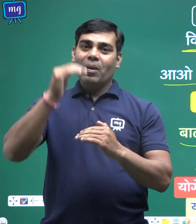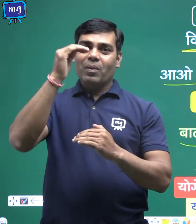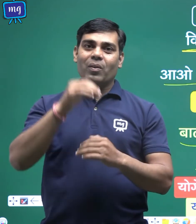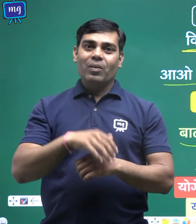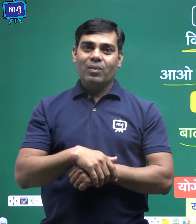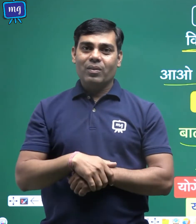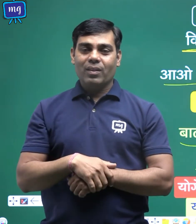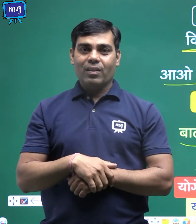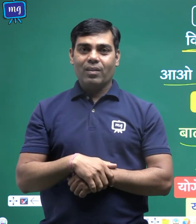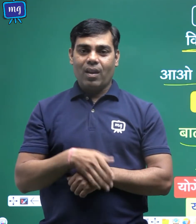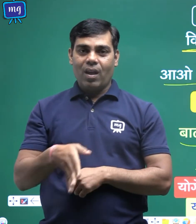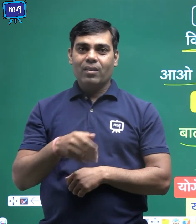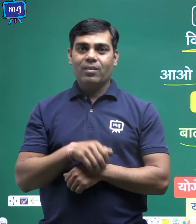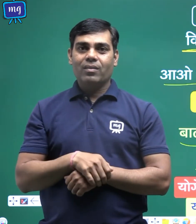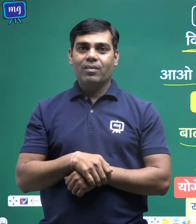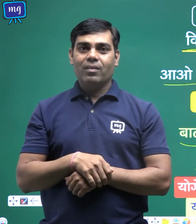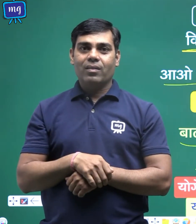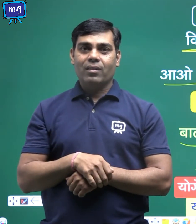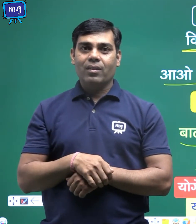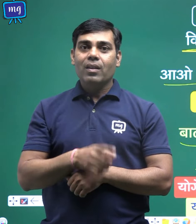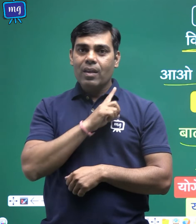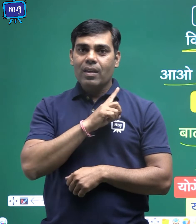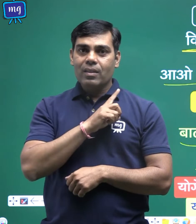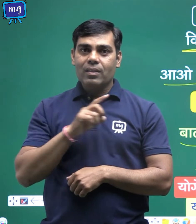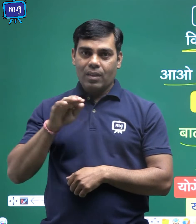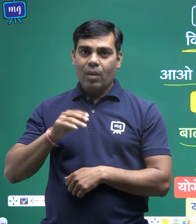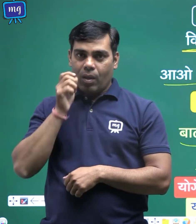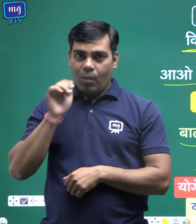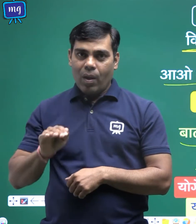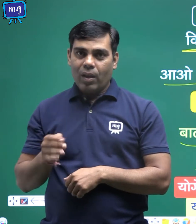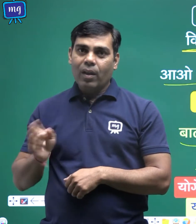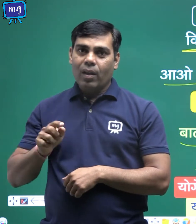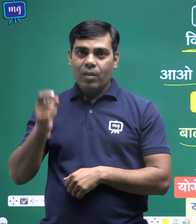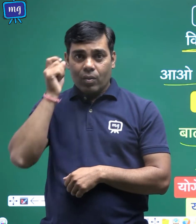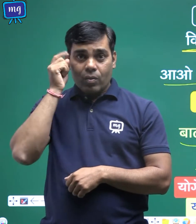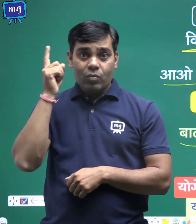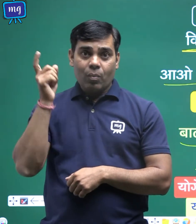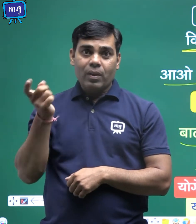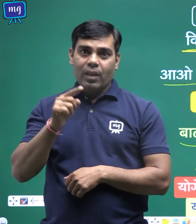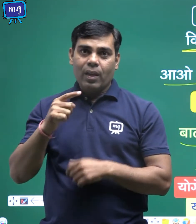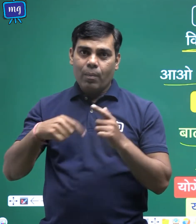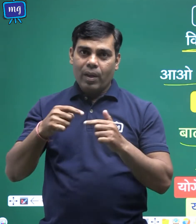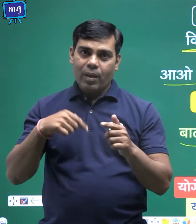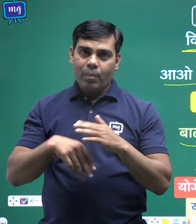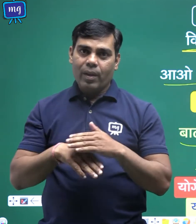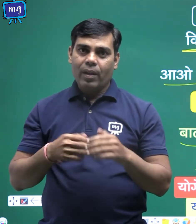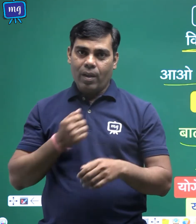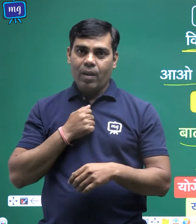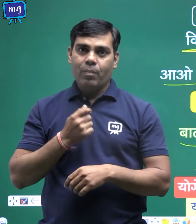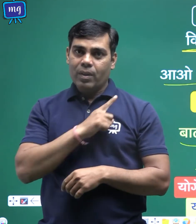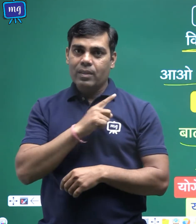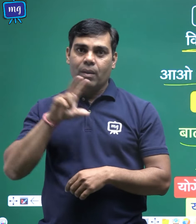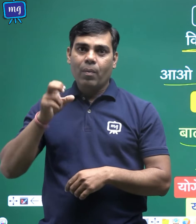हैं। आज इस बालक का स्वप्न के बारे में हम इस पाठ